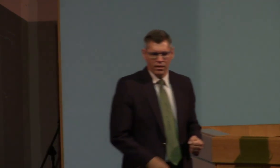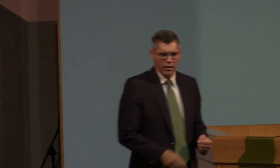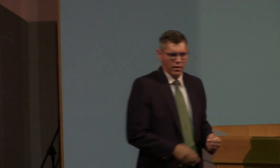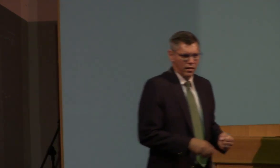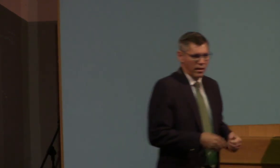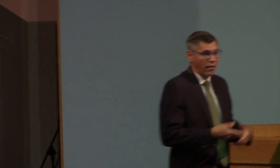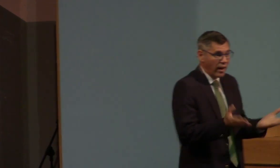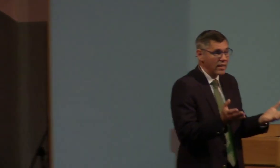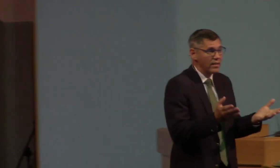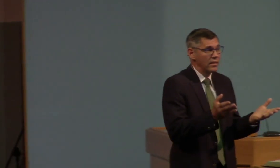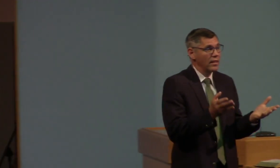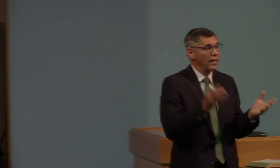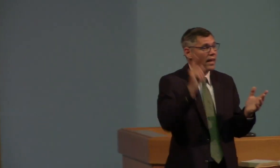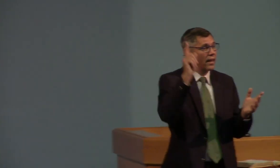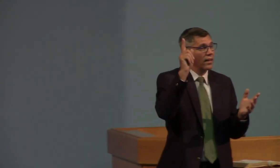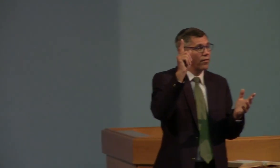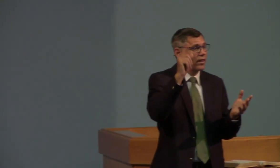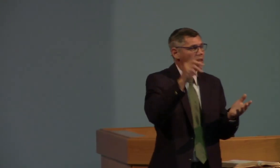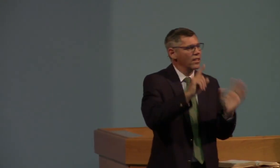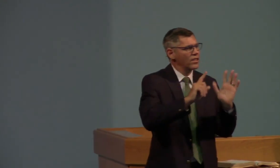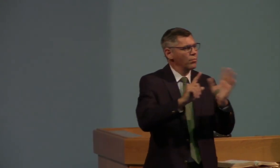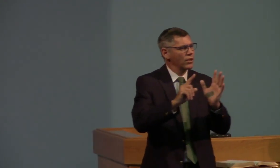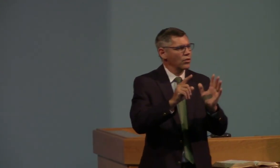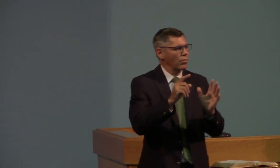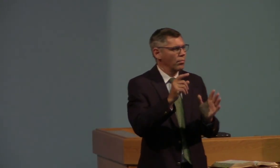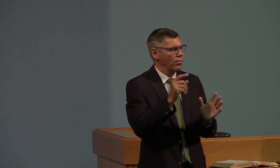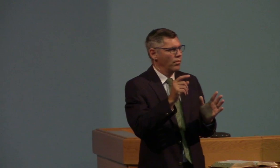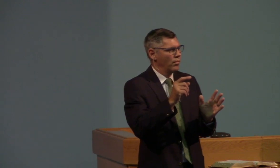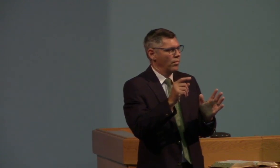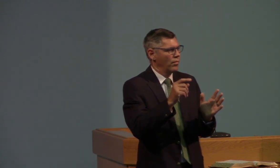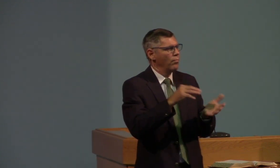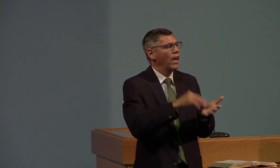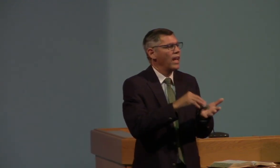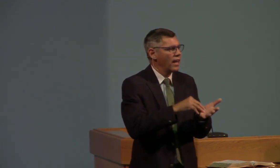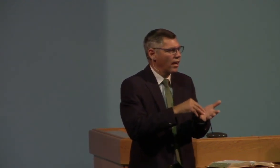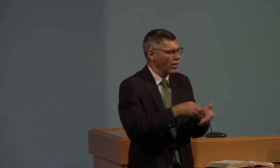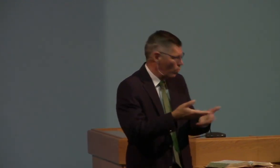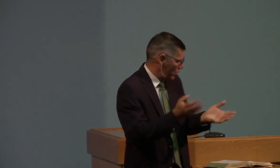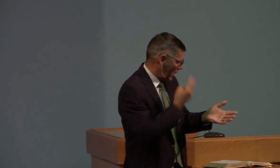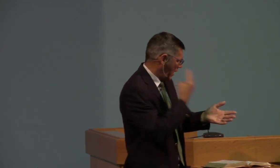En dan wys die Here dit vir die disippels op maniere. Kom ons kyk gou.